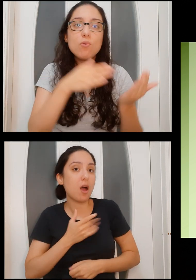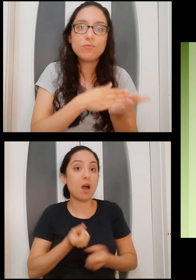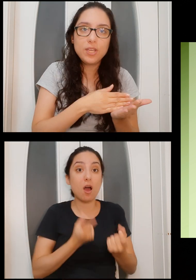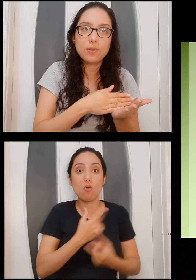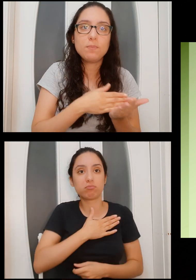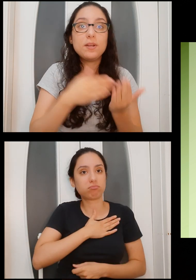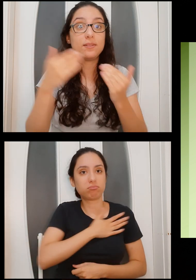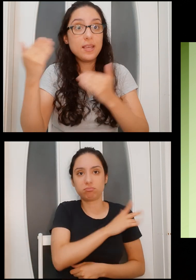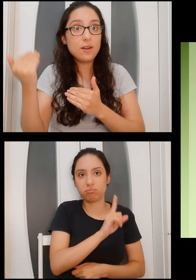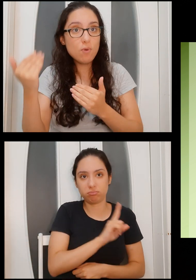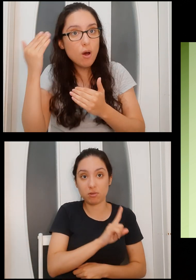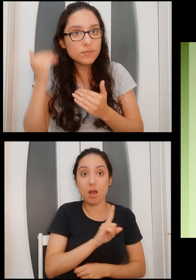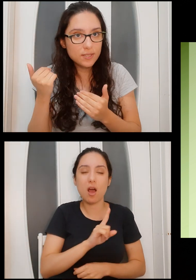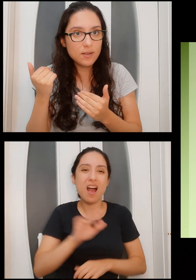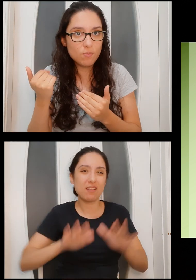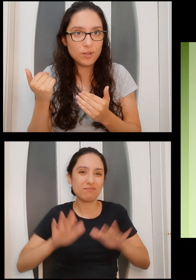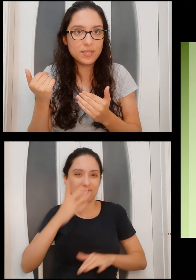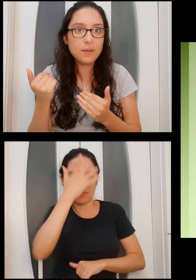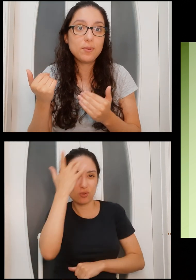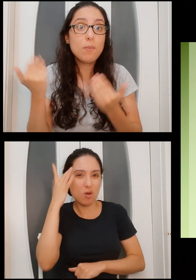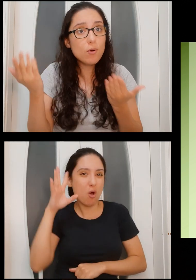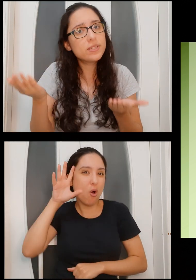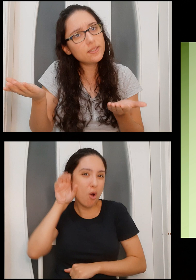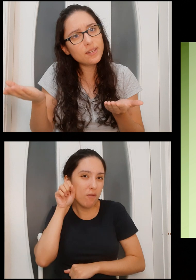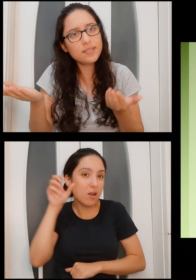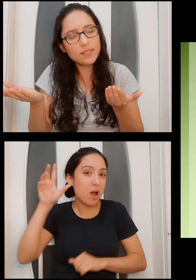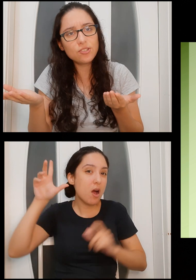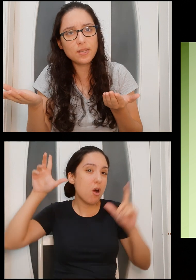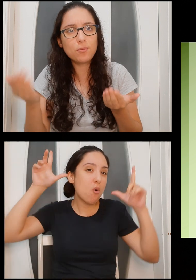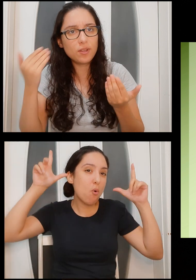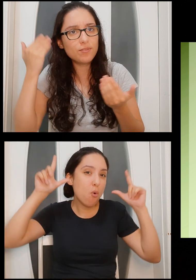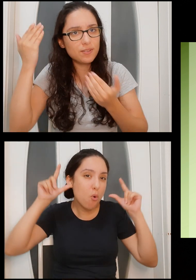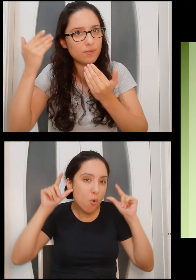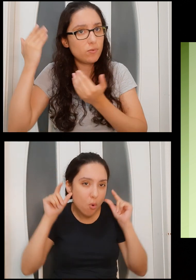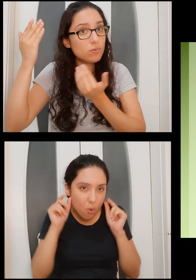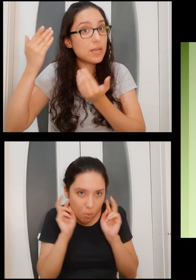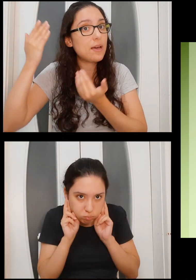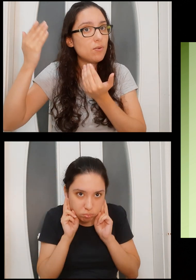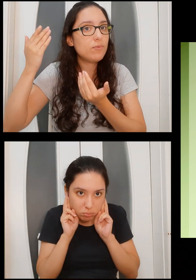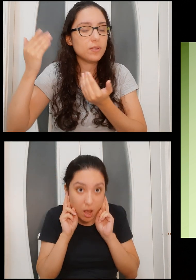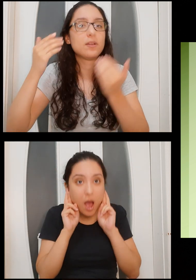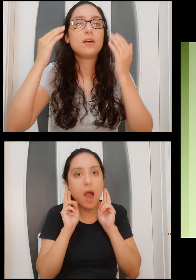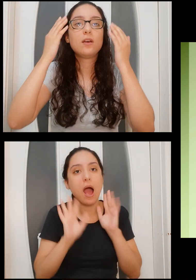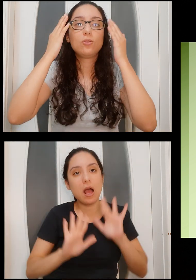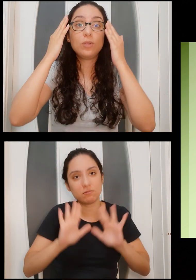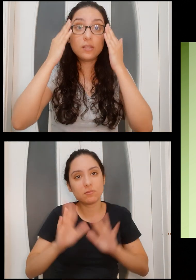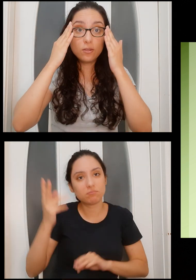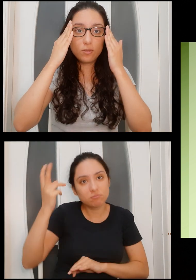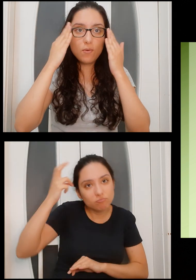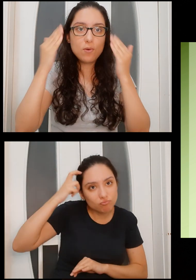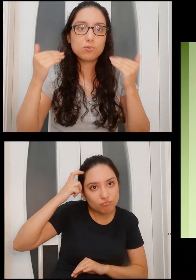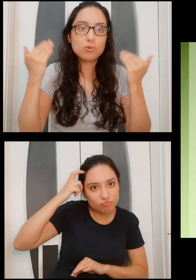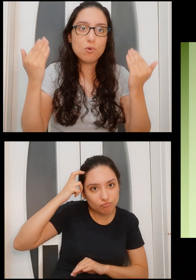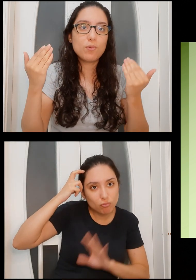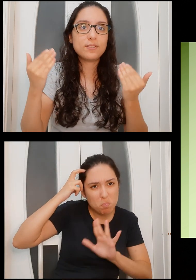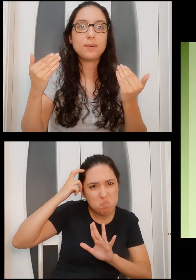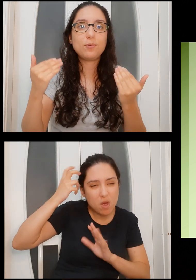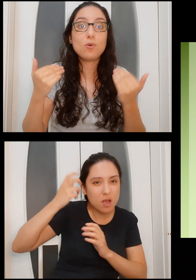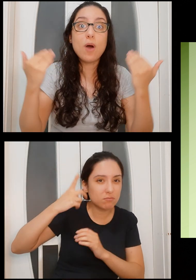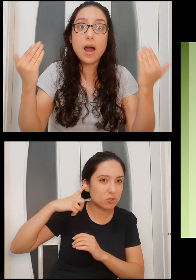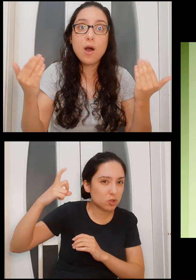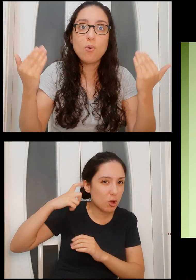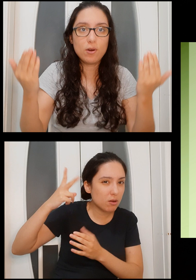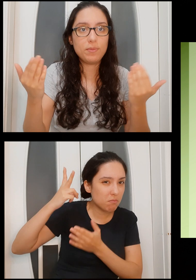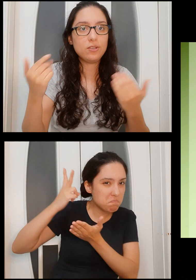que já ouviram e perderam a audição, por exemplo, é uma coisa interessante, até porque você vai voltar a ouvir. No entanto, não é um som, por